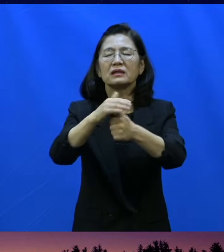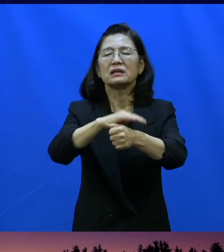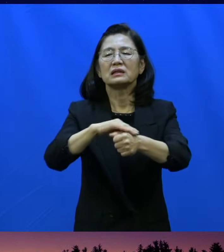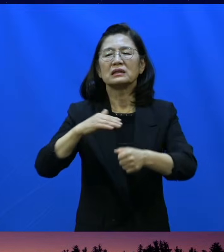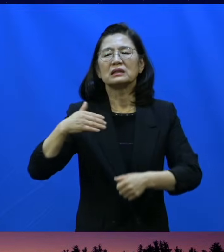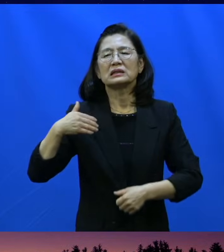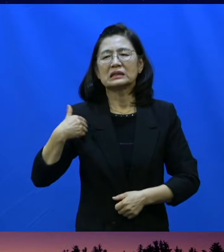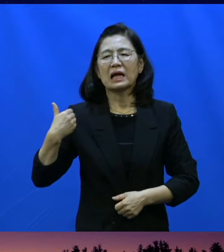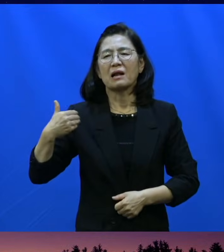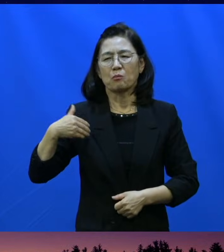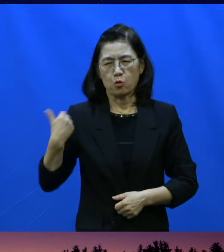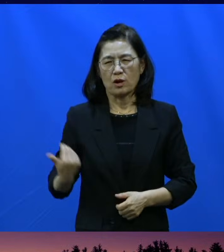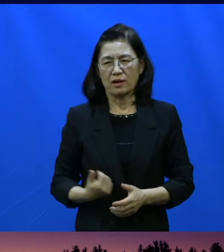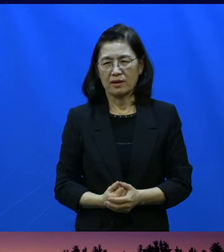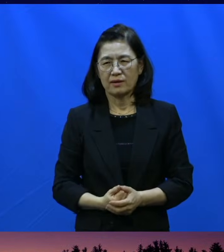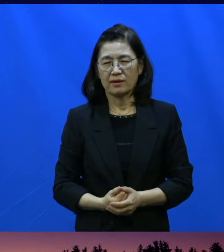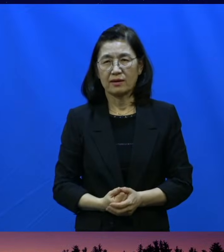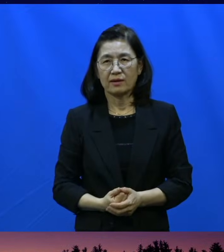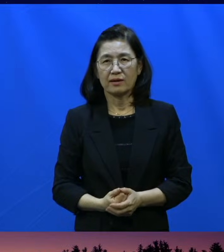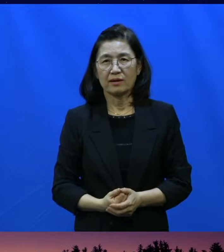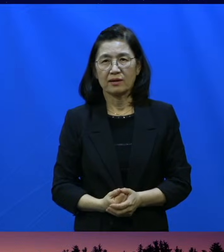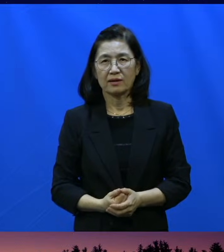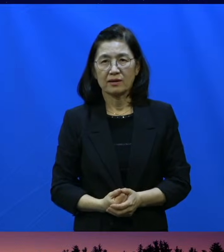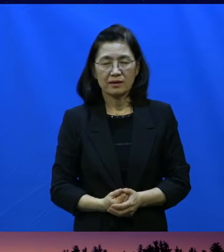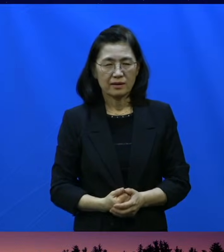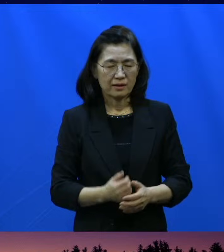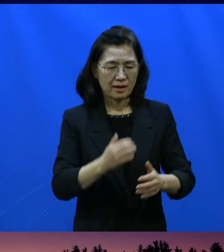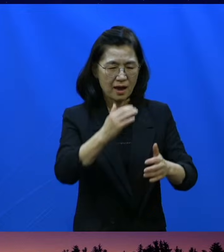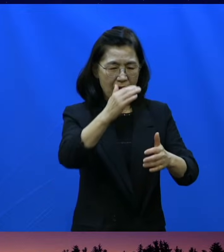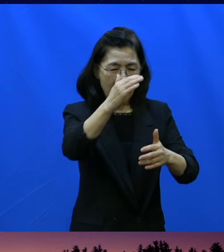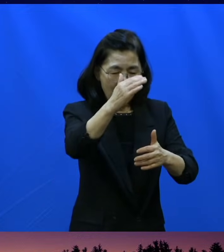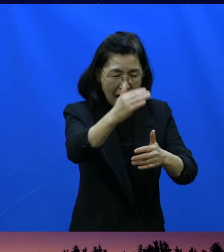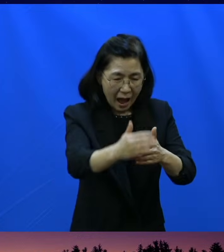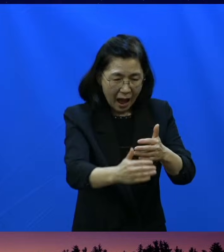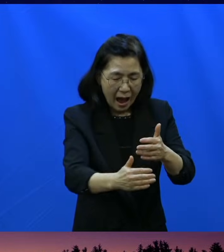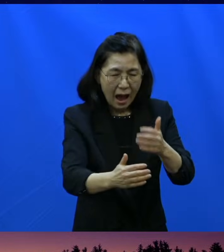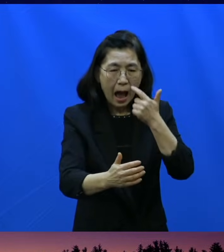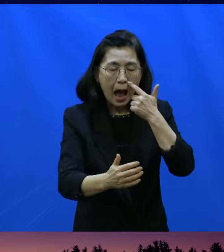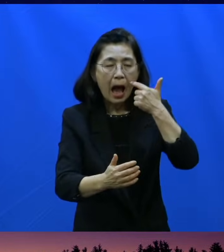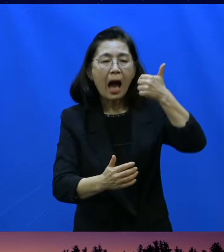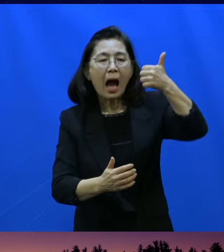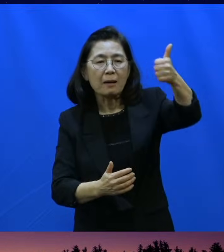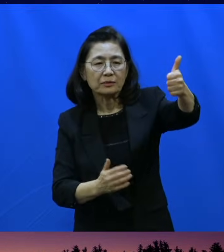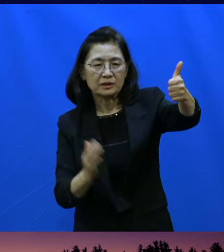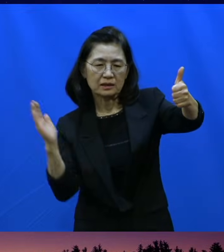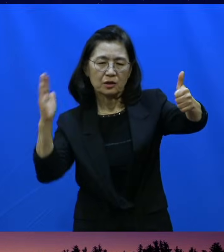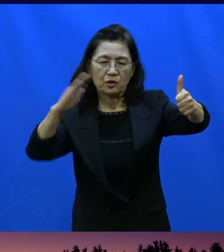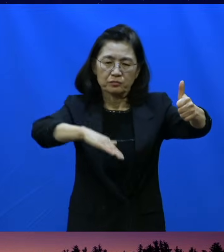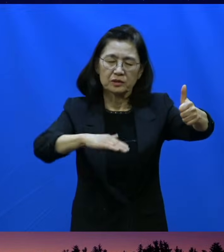그런 아버지에게 엎드리지 않아요. 자기 자신으로 충분해 있어요. 자기 한계 안에 갇혀 살아요.